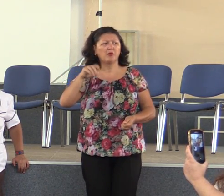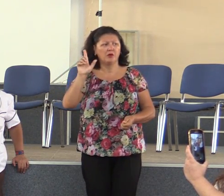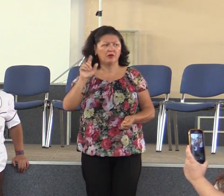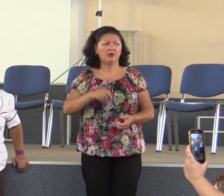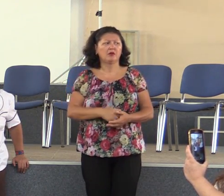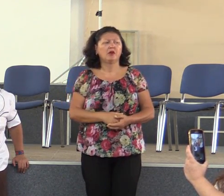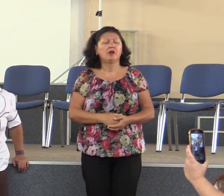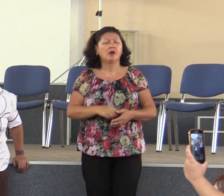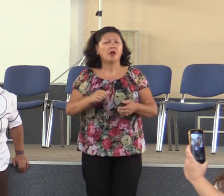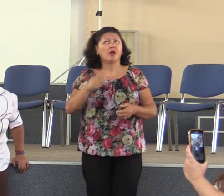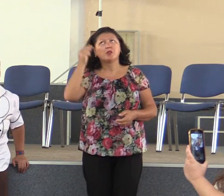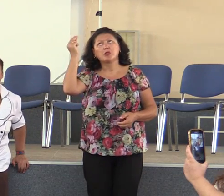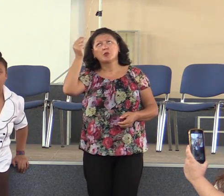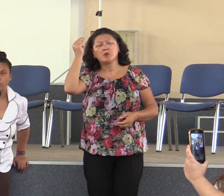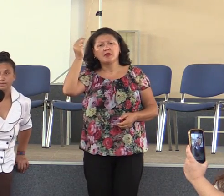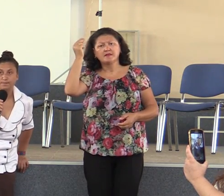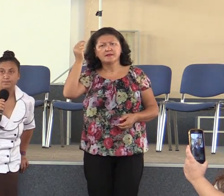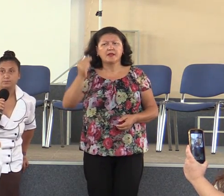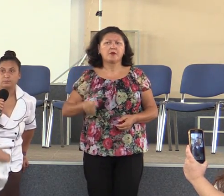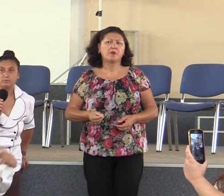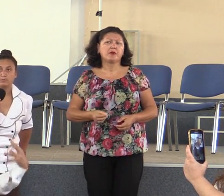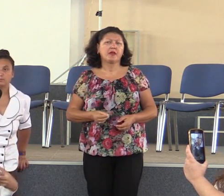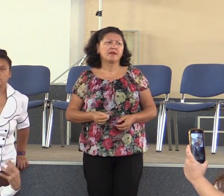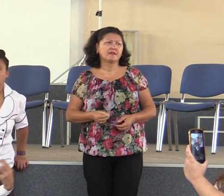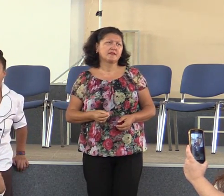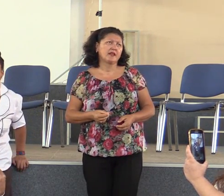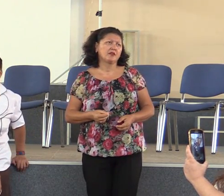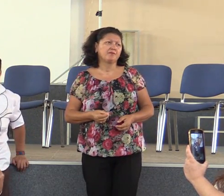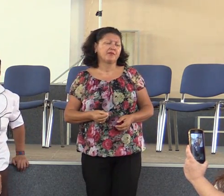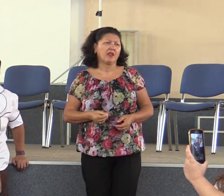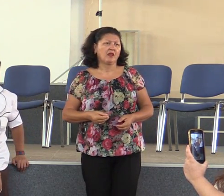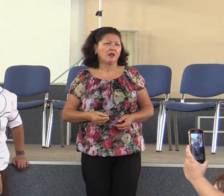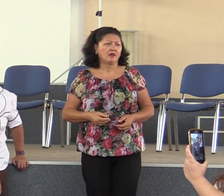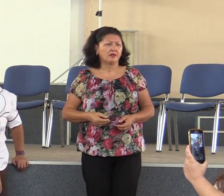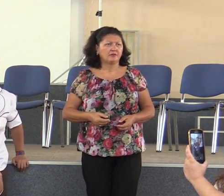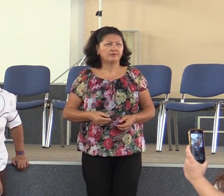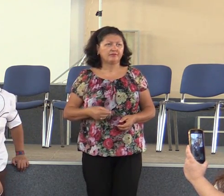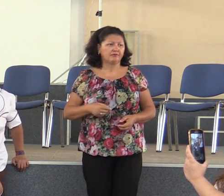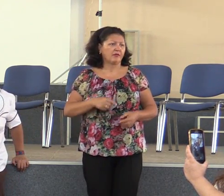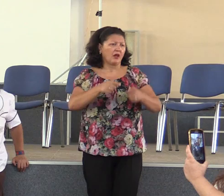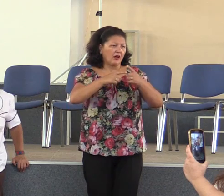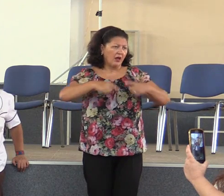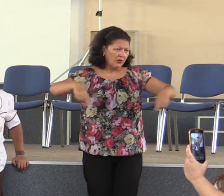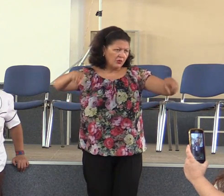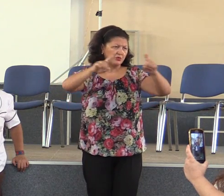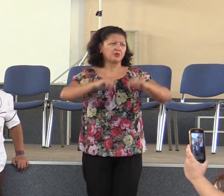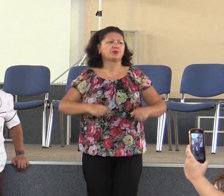omul. Dumnezeu este creatorul meu. E Creatorul nostru.